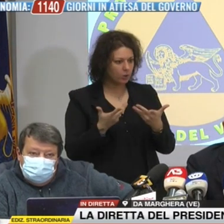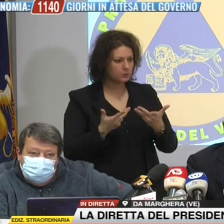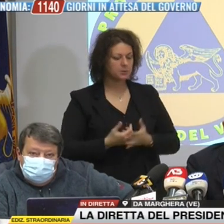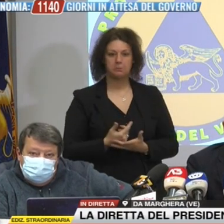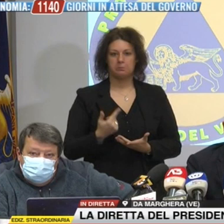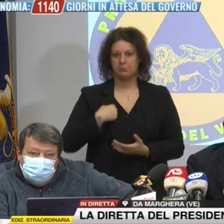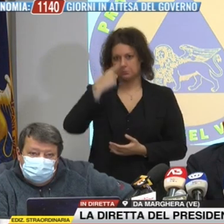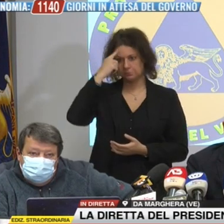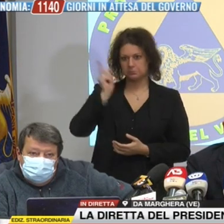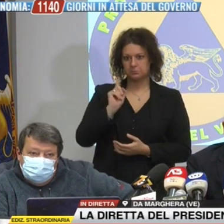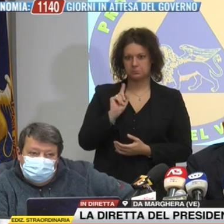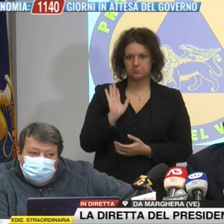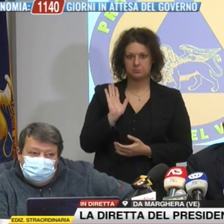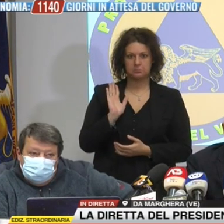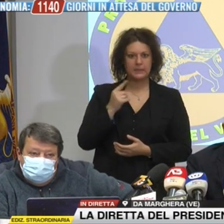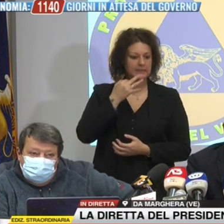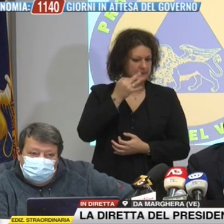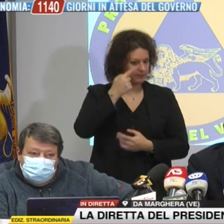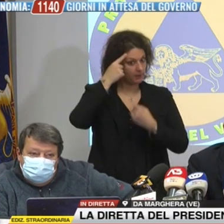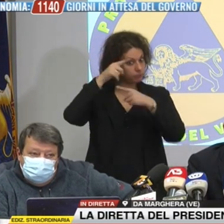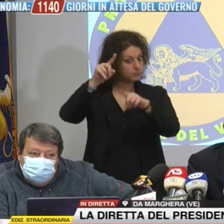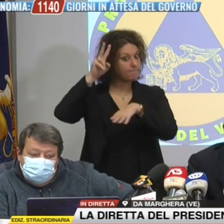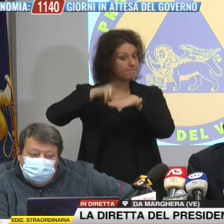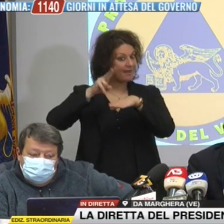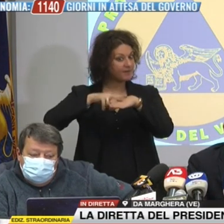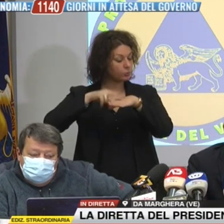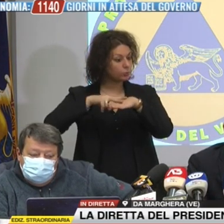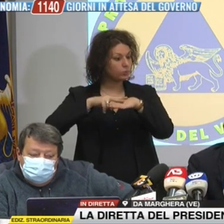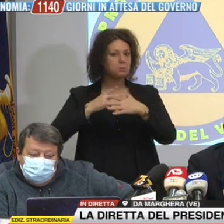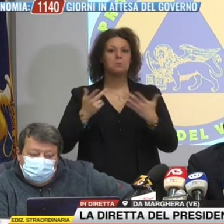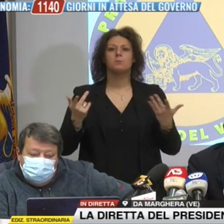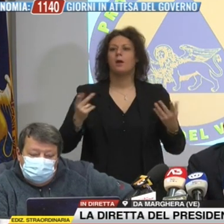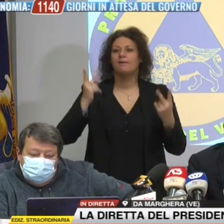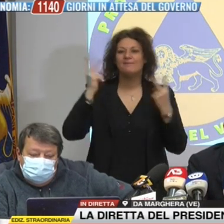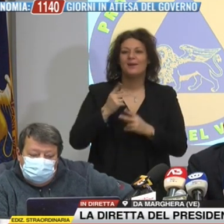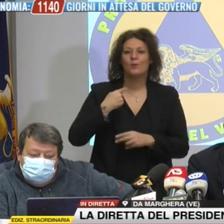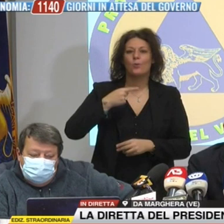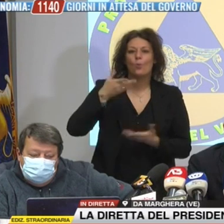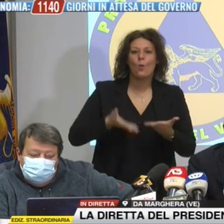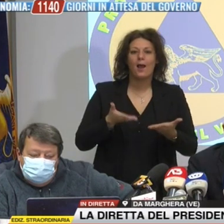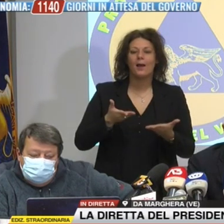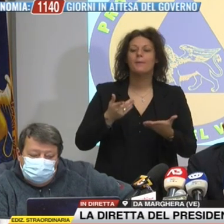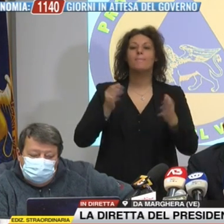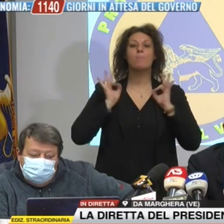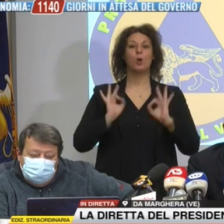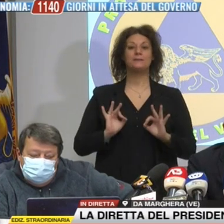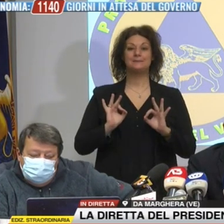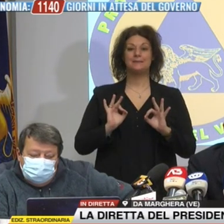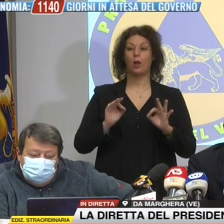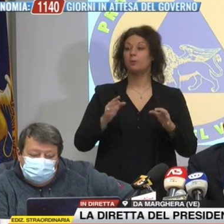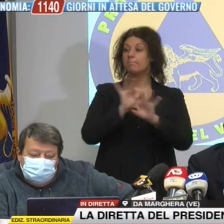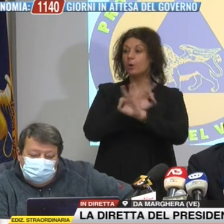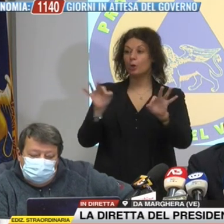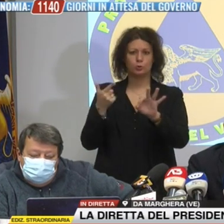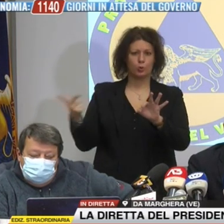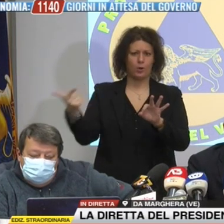le prefetture vanno per conto loro. No, nel senso che noi non abbiamo organi di polizia per fare i controlli, ma anche a prescindere da questo non siamo